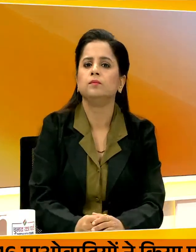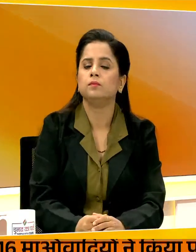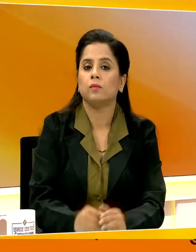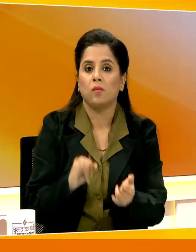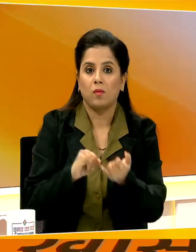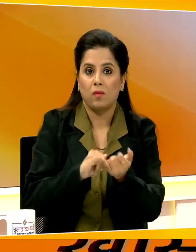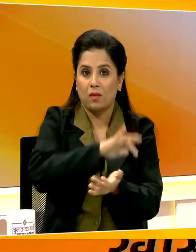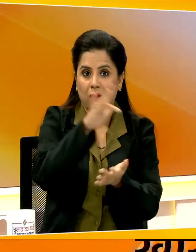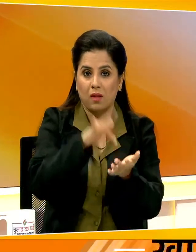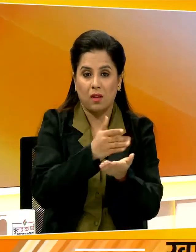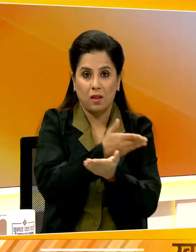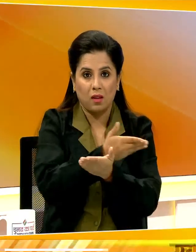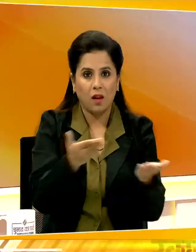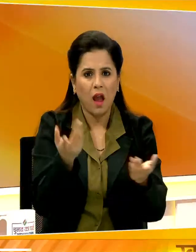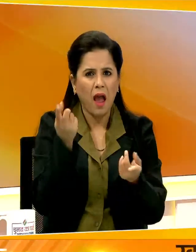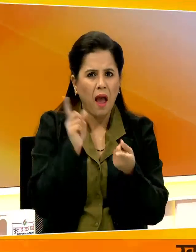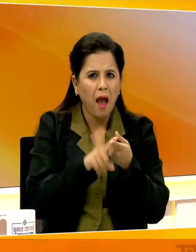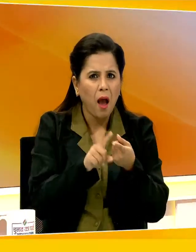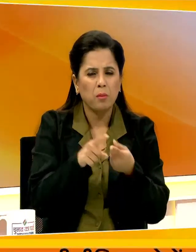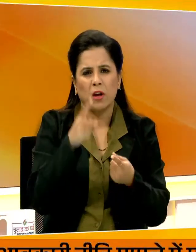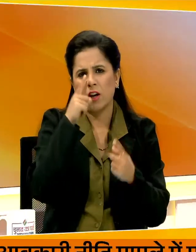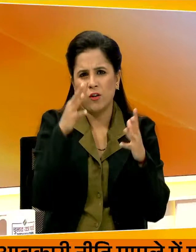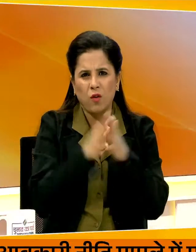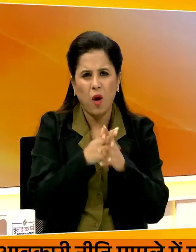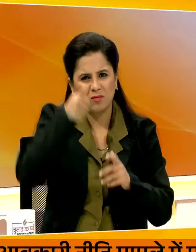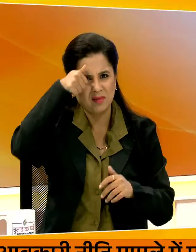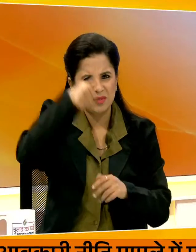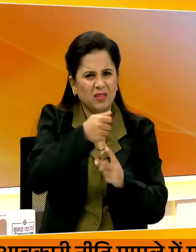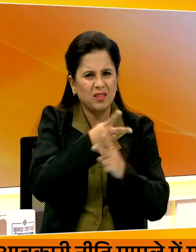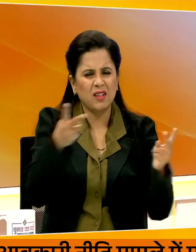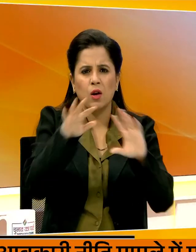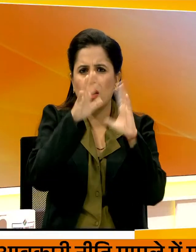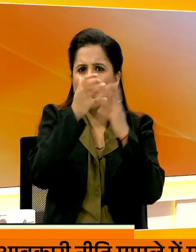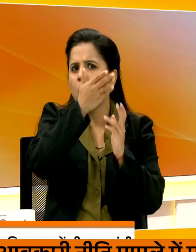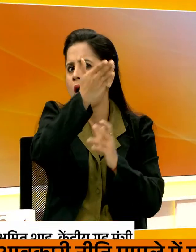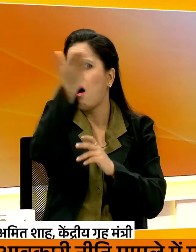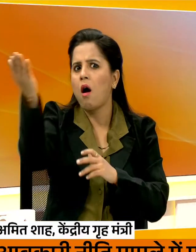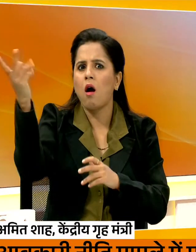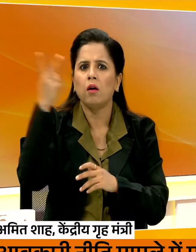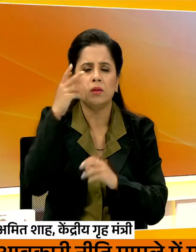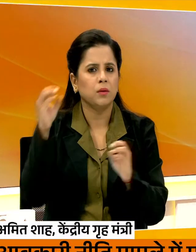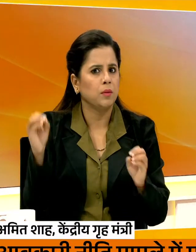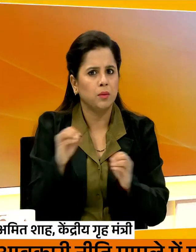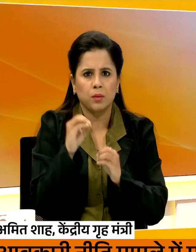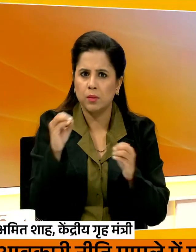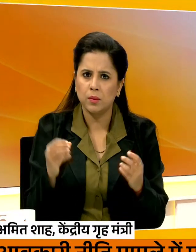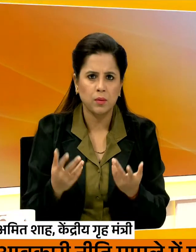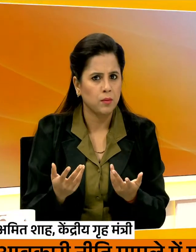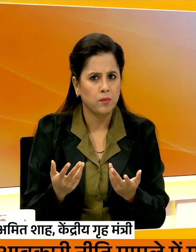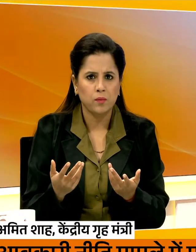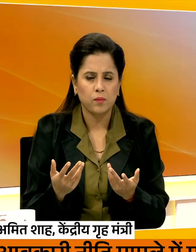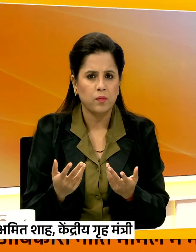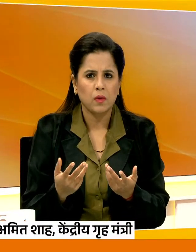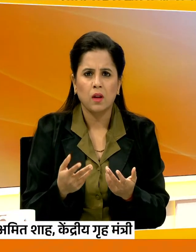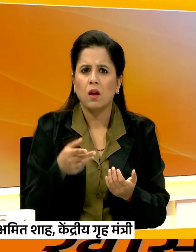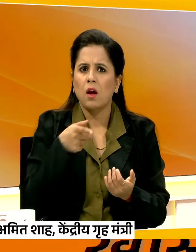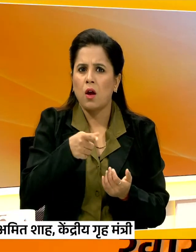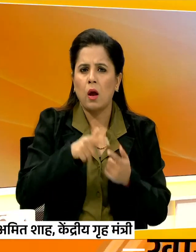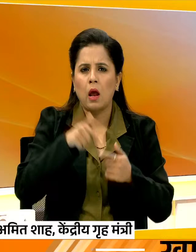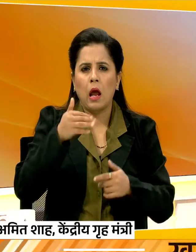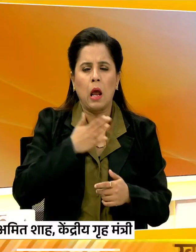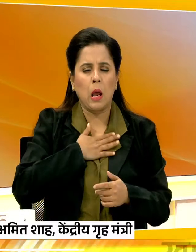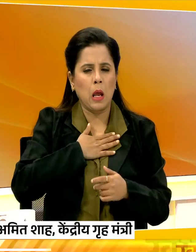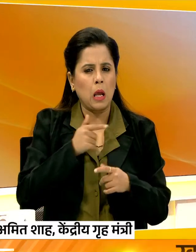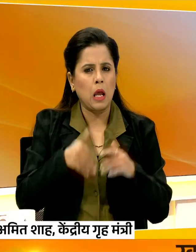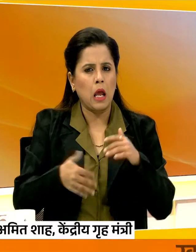संदेश खाली जैसी घटना दुनिया में कहीं देखने को नहीं मिली। अपनी वोट बैंक की राजनीति